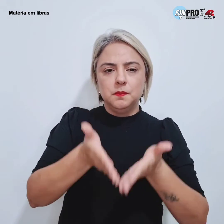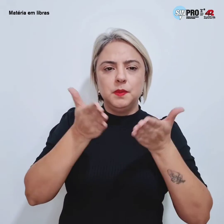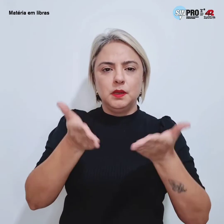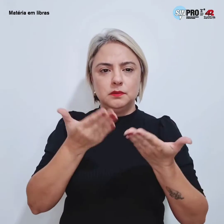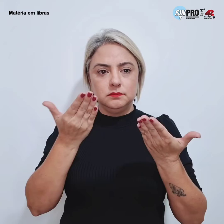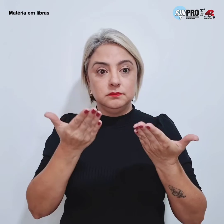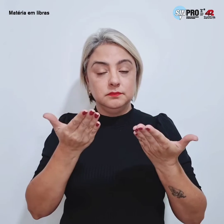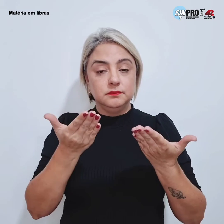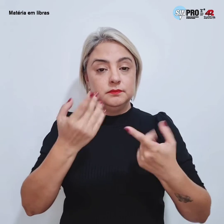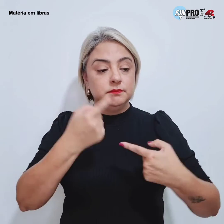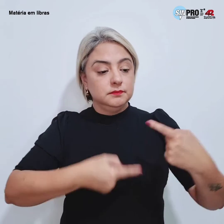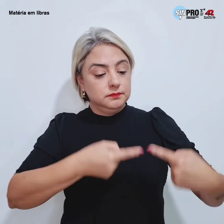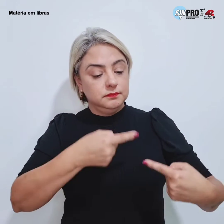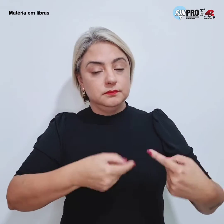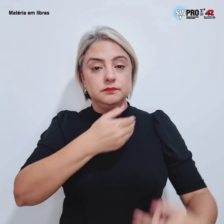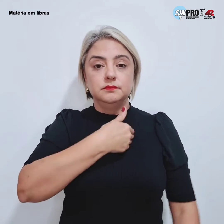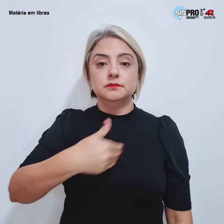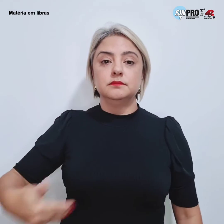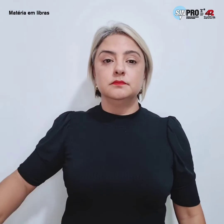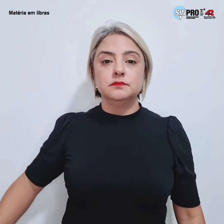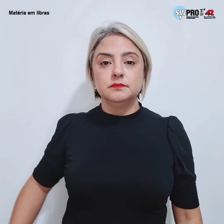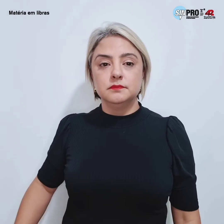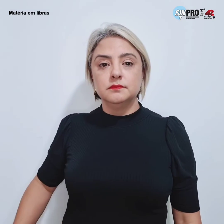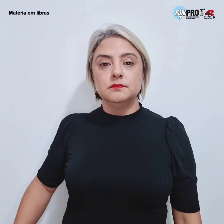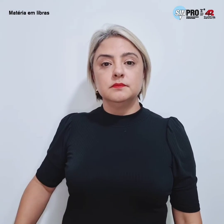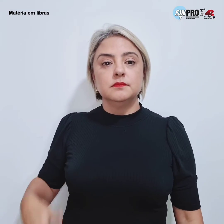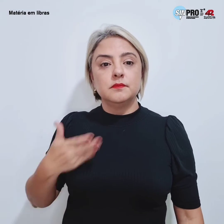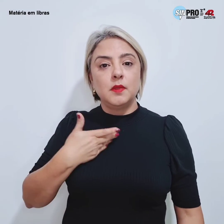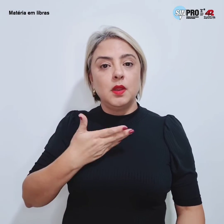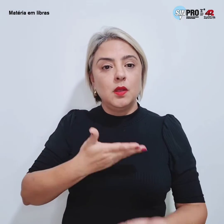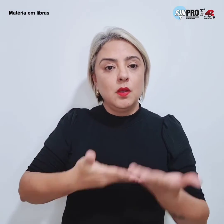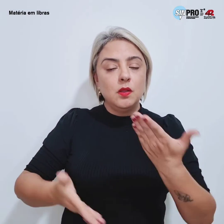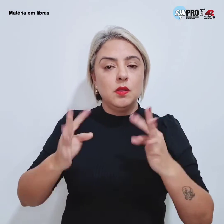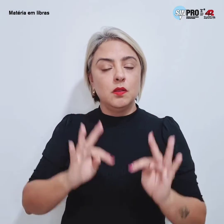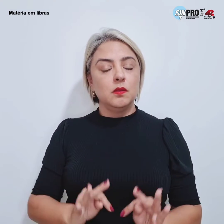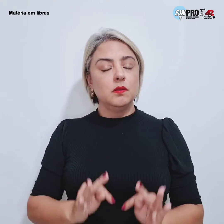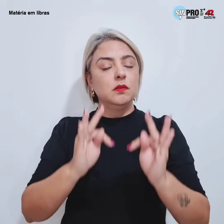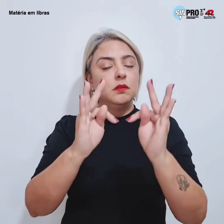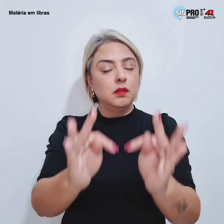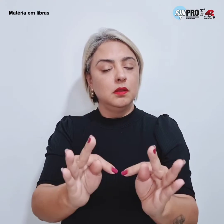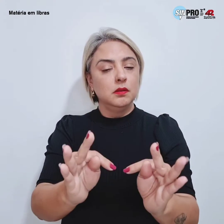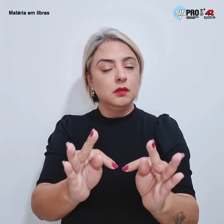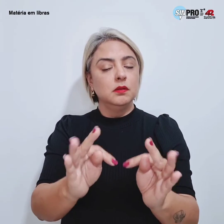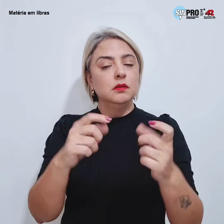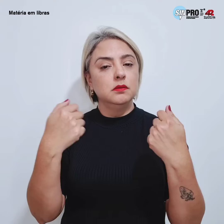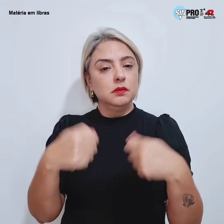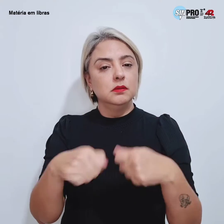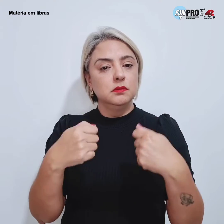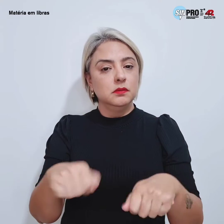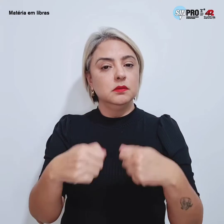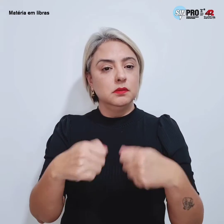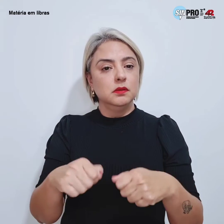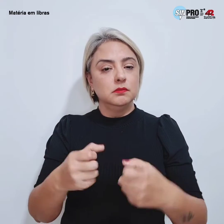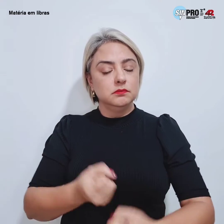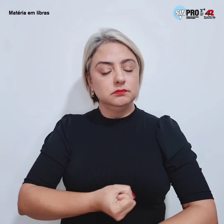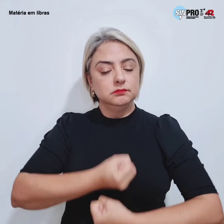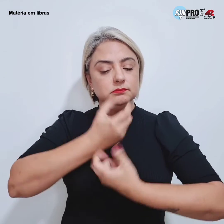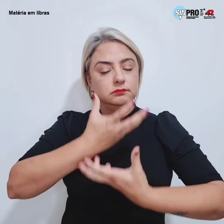de políticas públicas, os meios e as tecnologias necessárias para expressar as